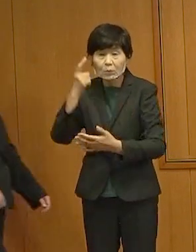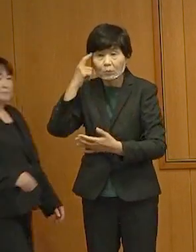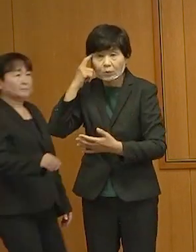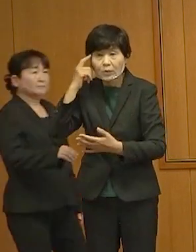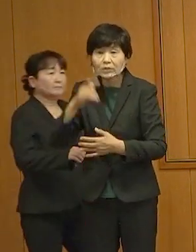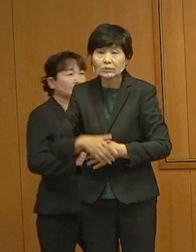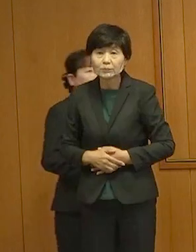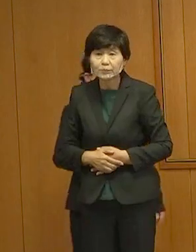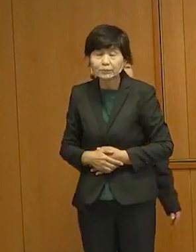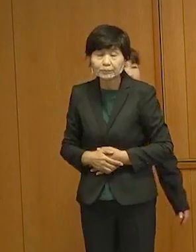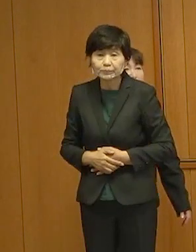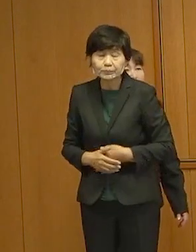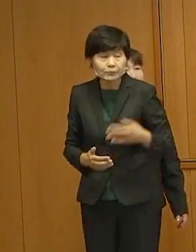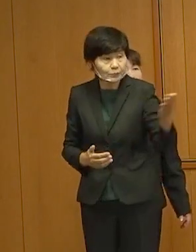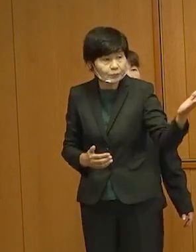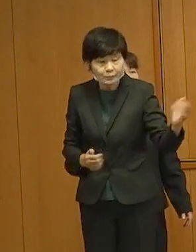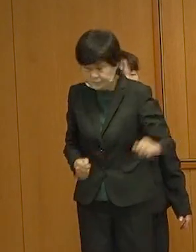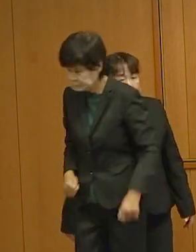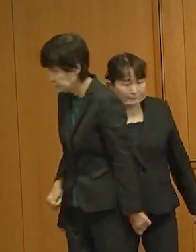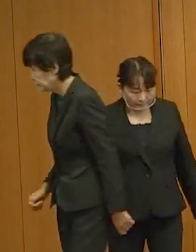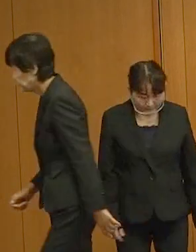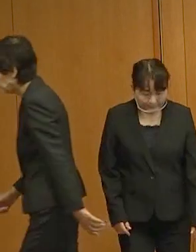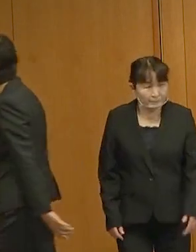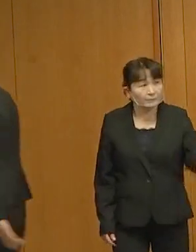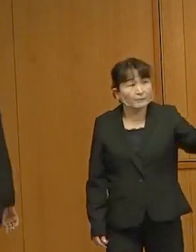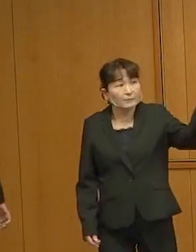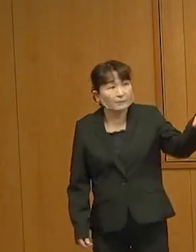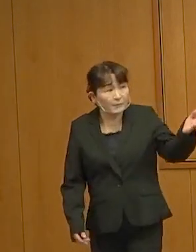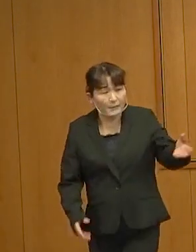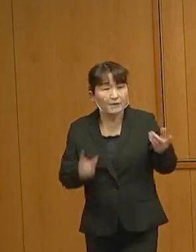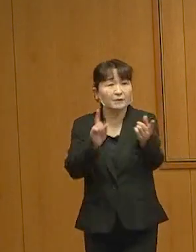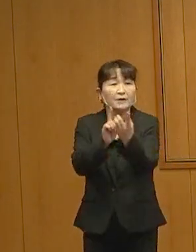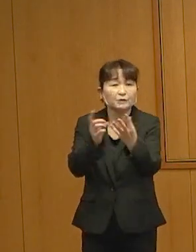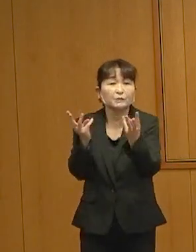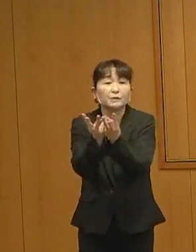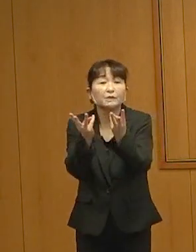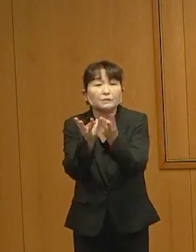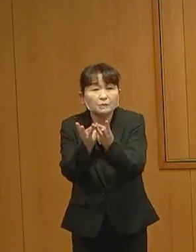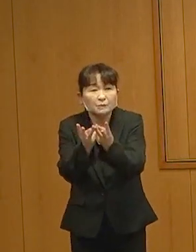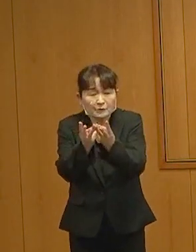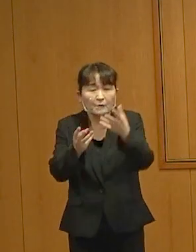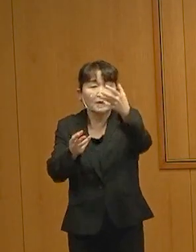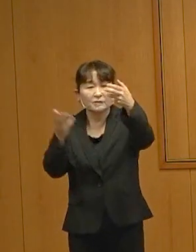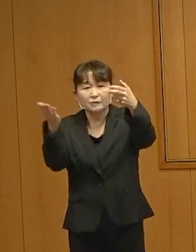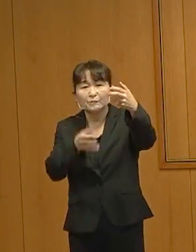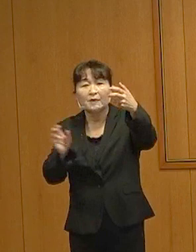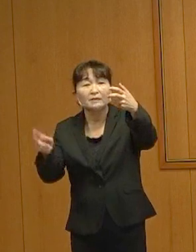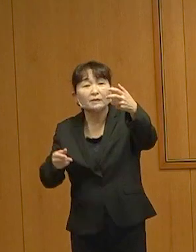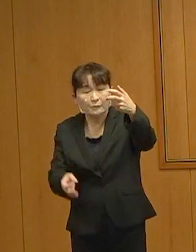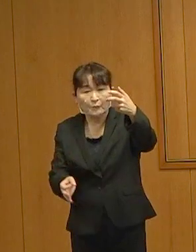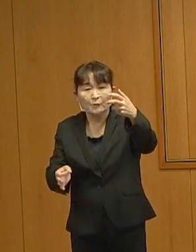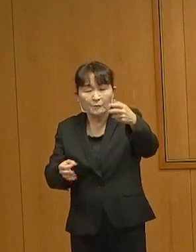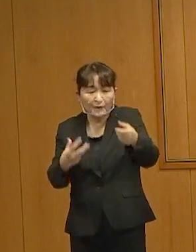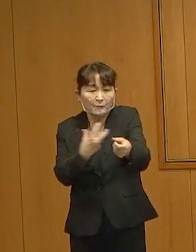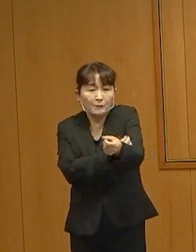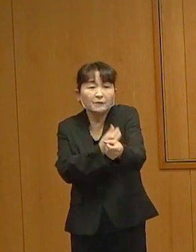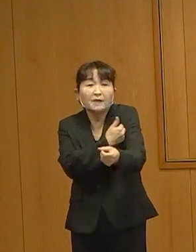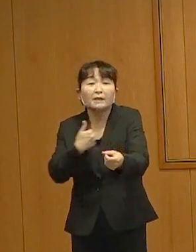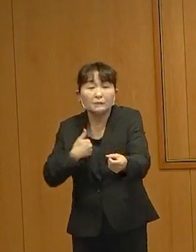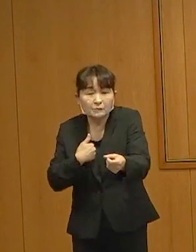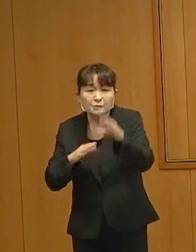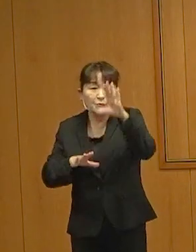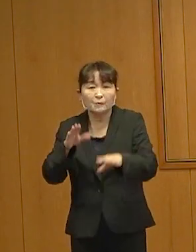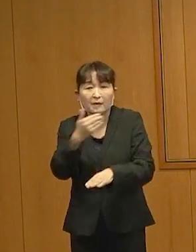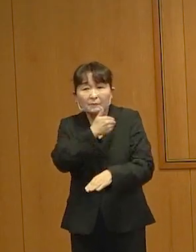して、まあ、ここにありますように対象人口、そういうものに対しての8割を目指せるような状況ができたということ